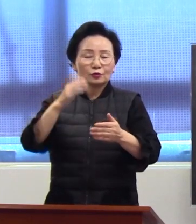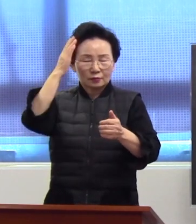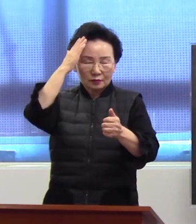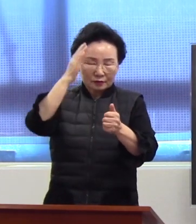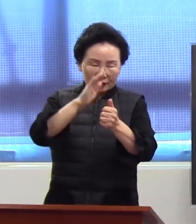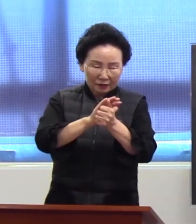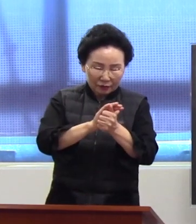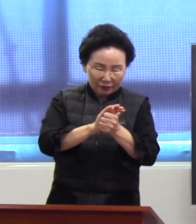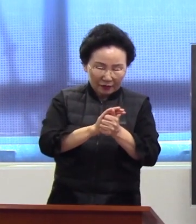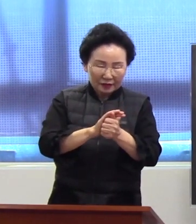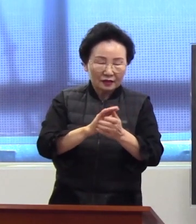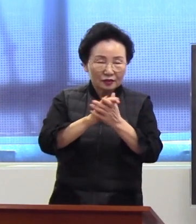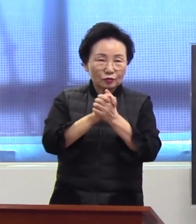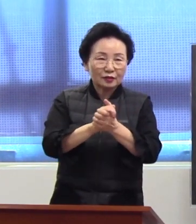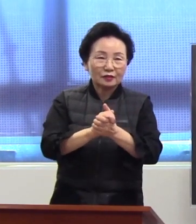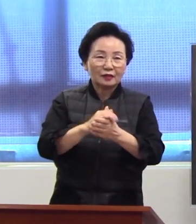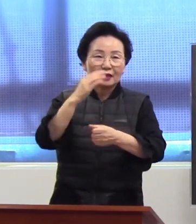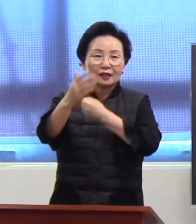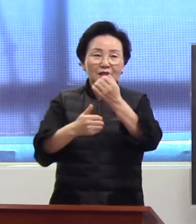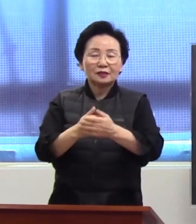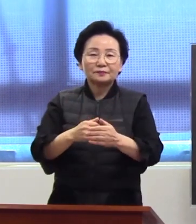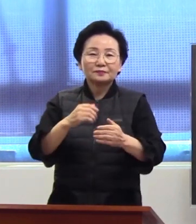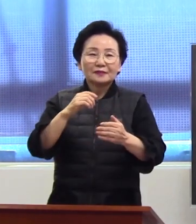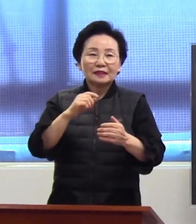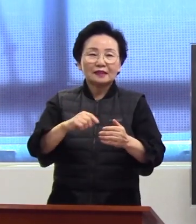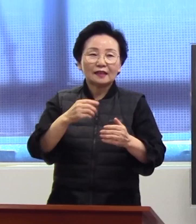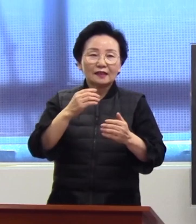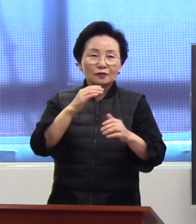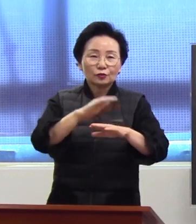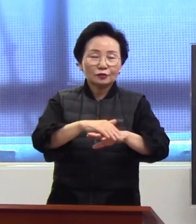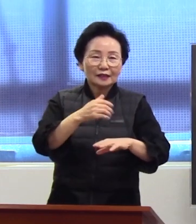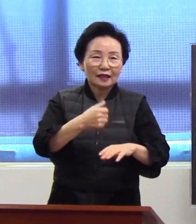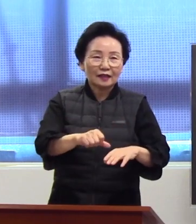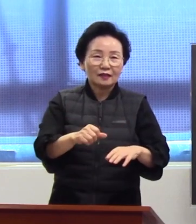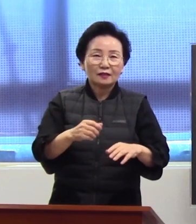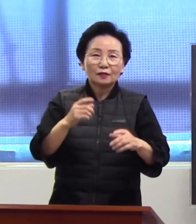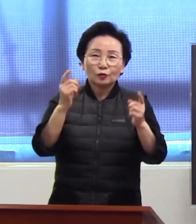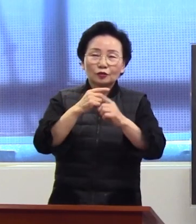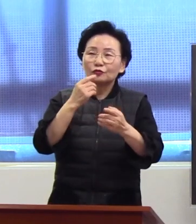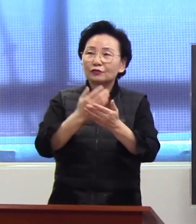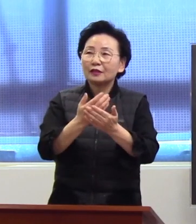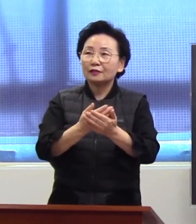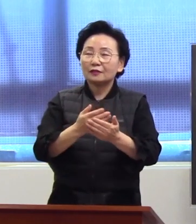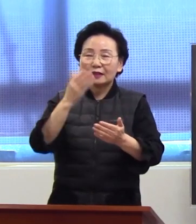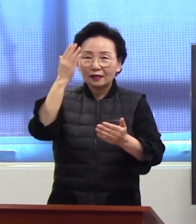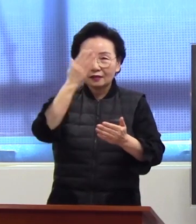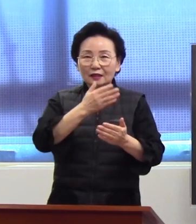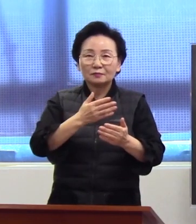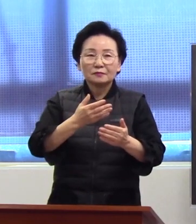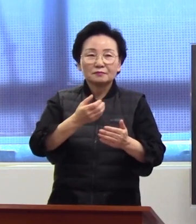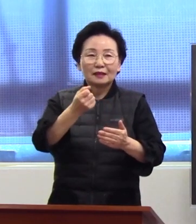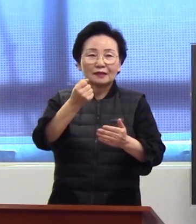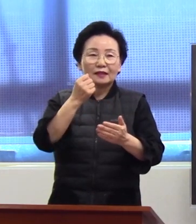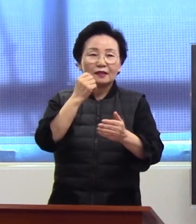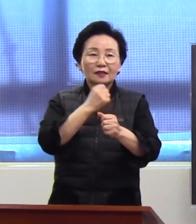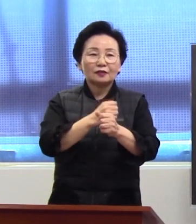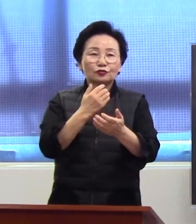마음속으로 기도해요. 하나님 이 손자 고쳐주세요. 깨끗한 받게